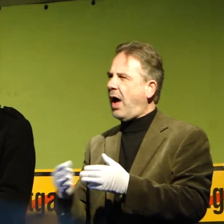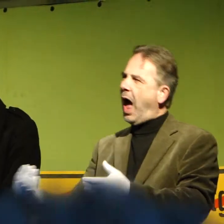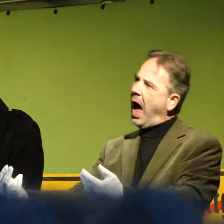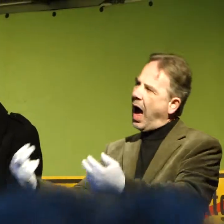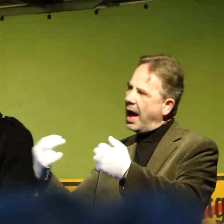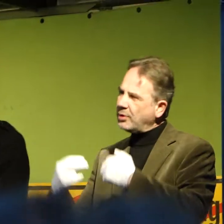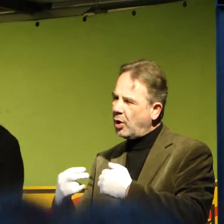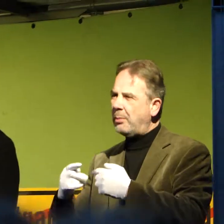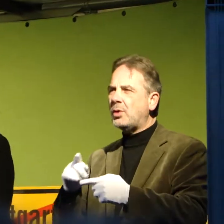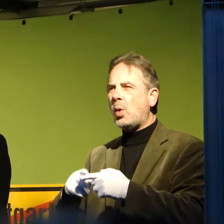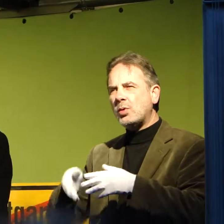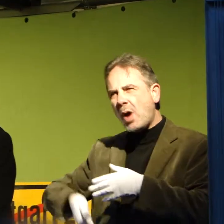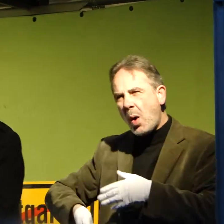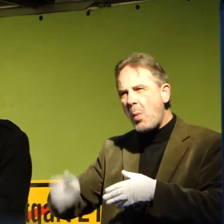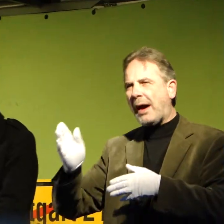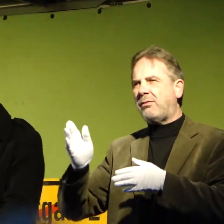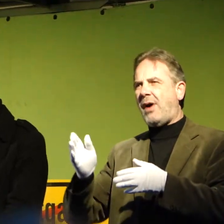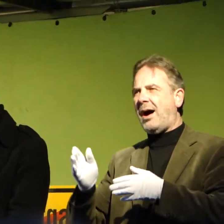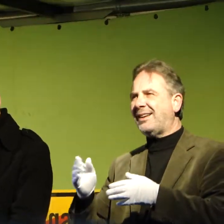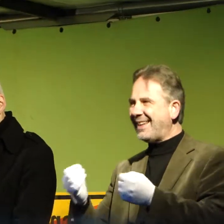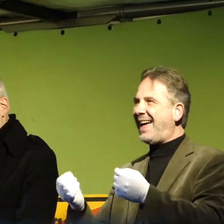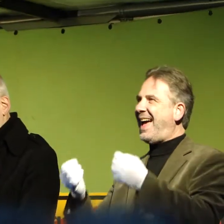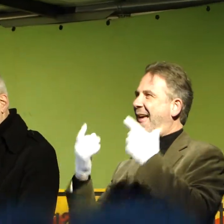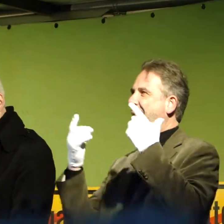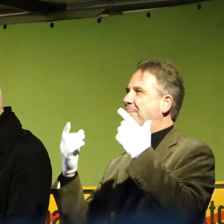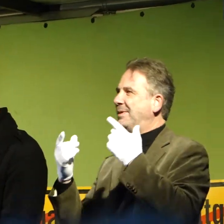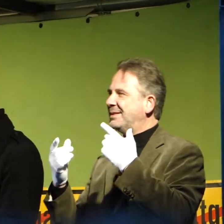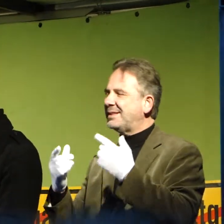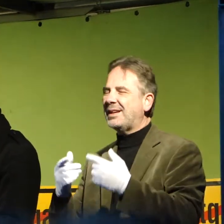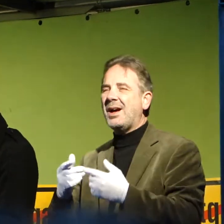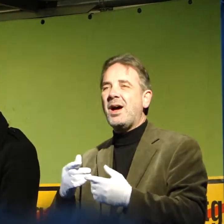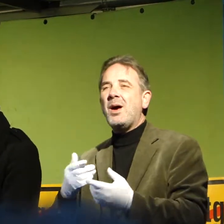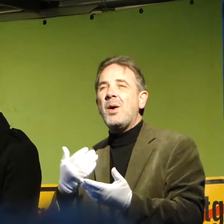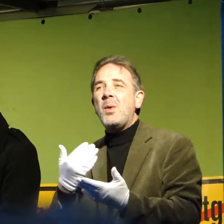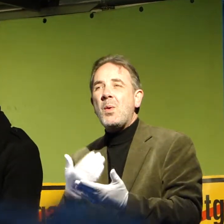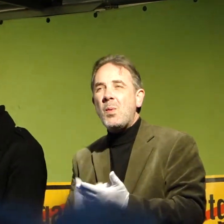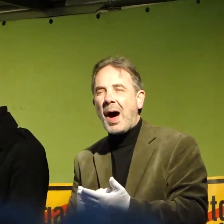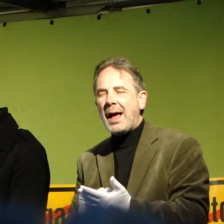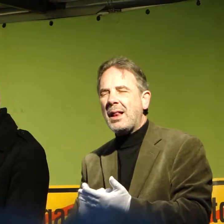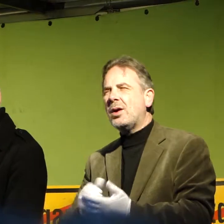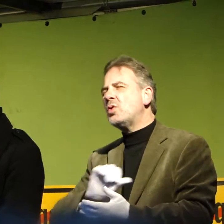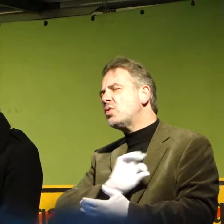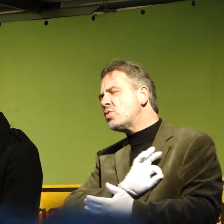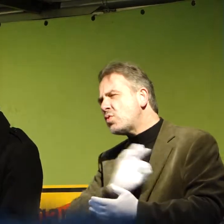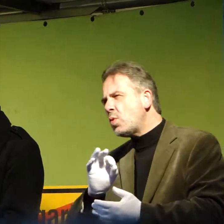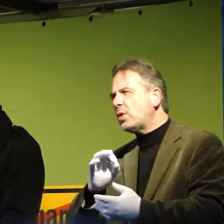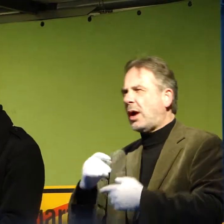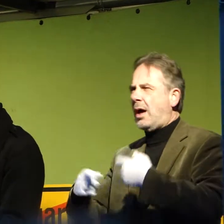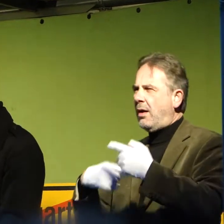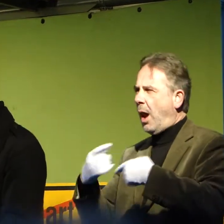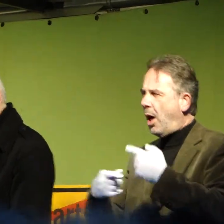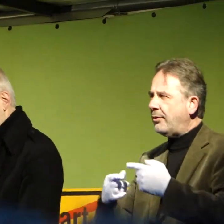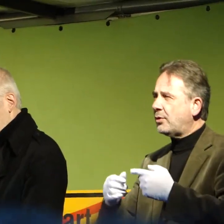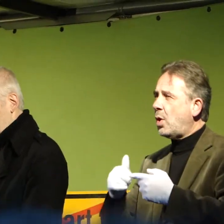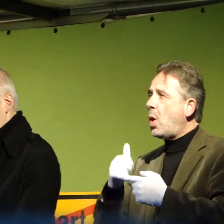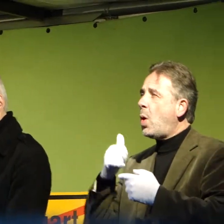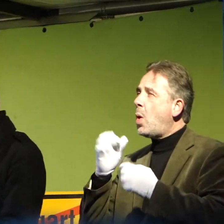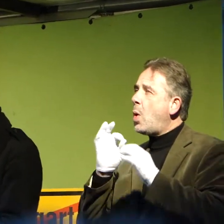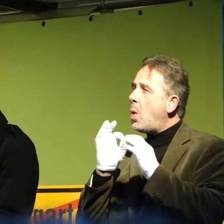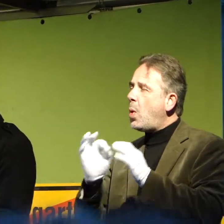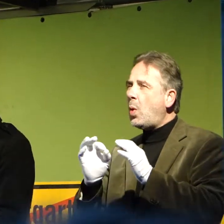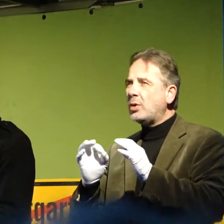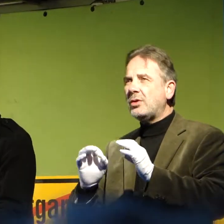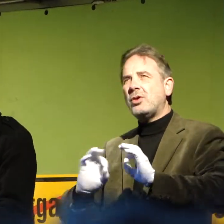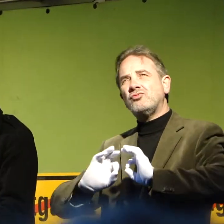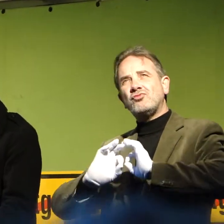Wegfahren immer zu einem Erlebnis macht, weil er außer dem guten Funktionieren Monumentalität und